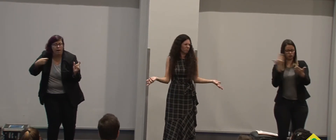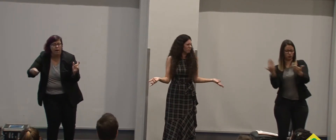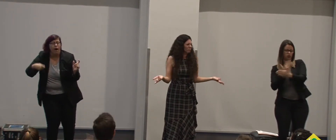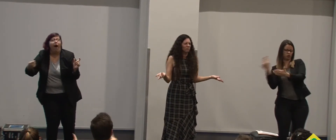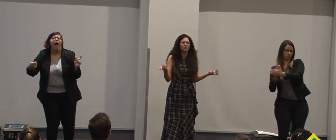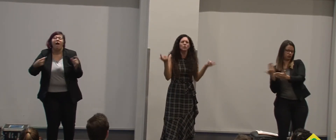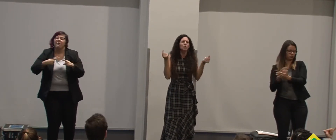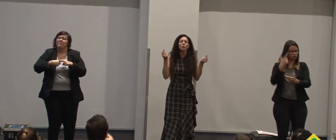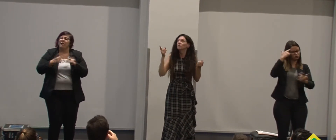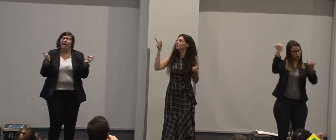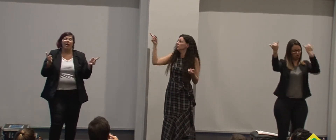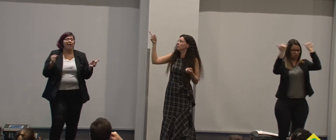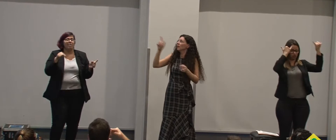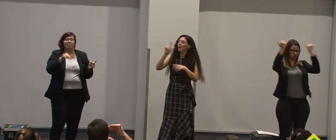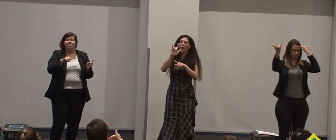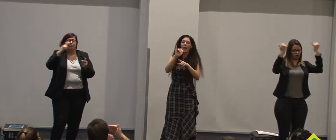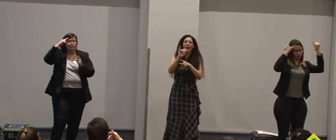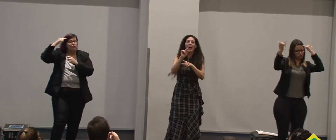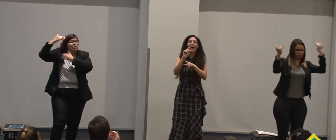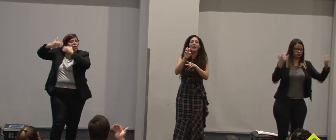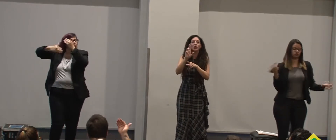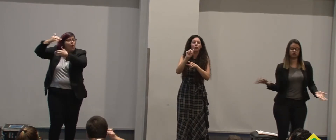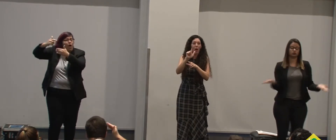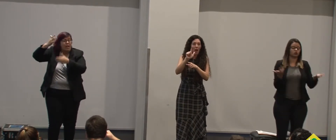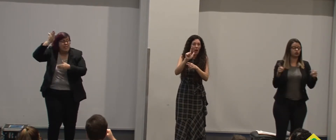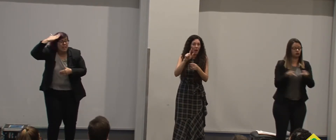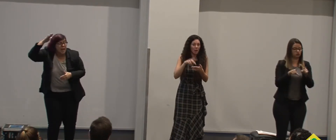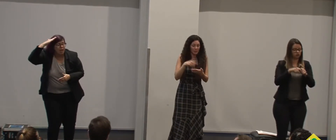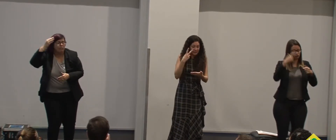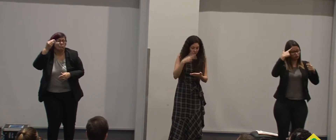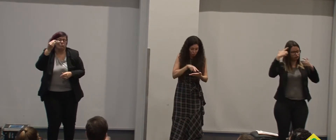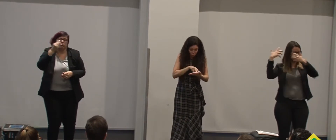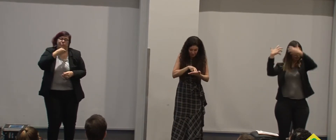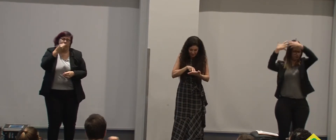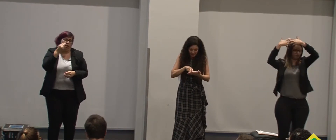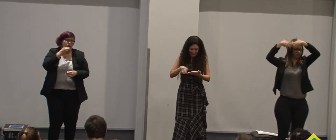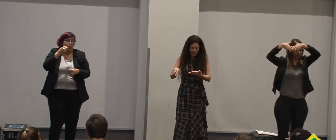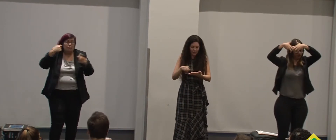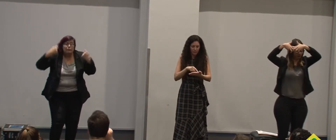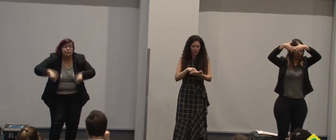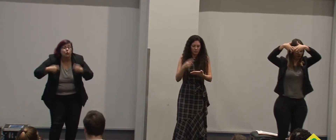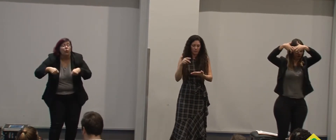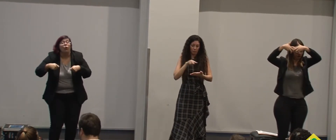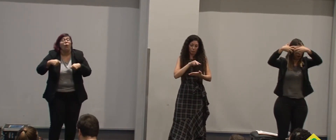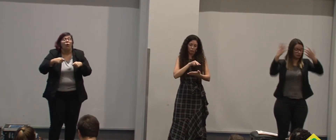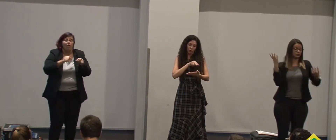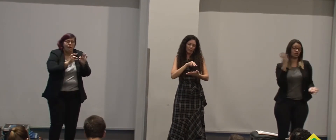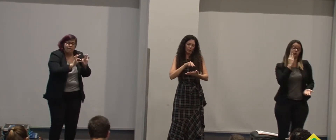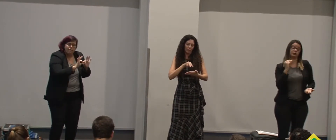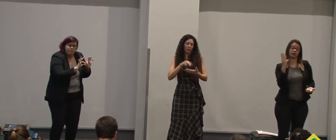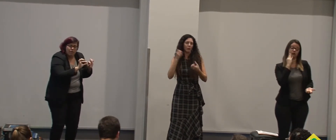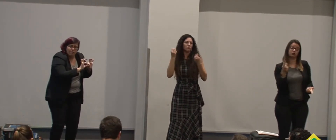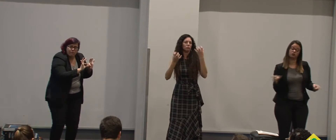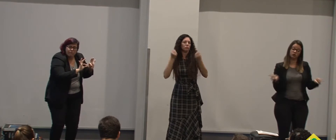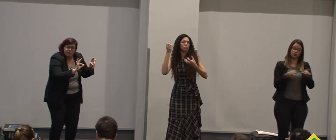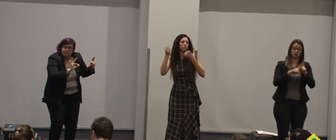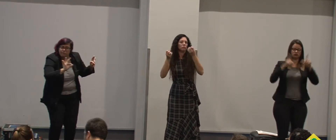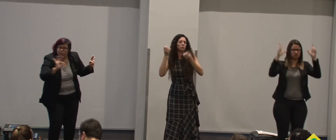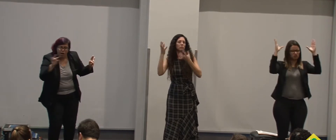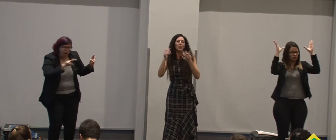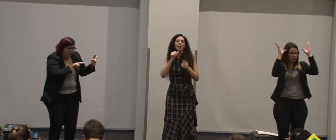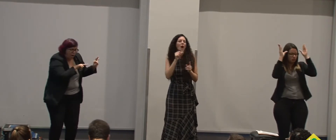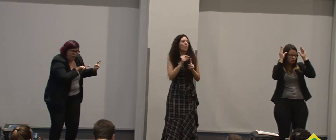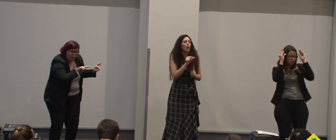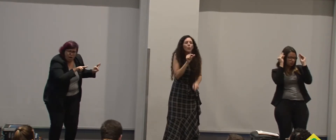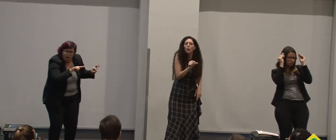Isso não favorece o entendimento, obviamente. Porque essa tradução literal, sinalizando cada sinal do